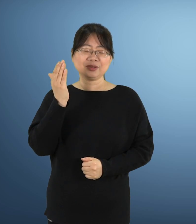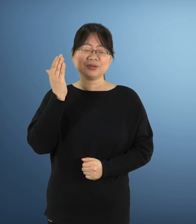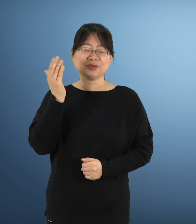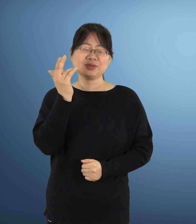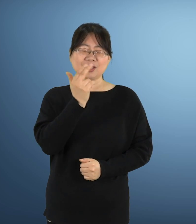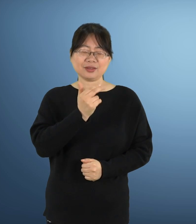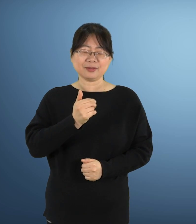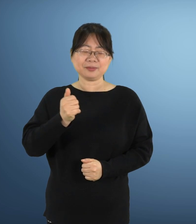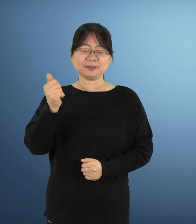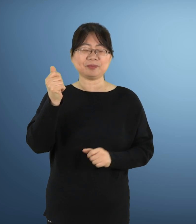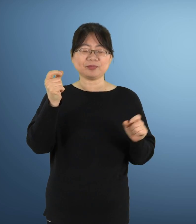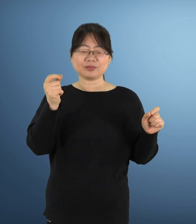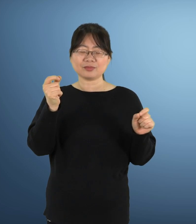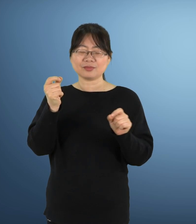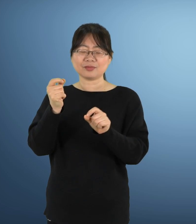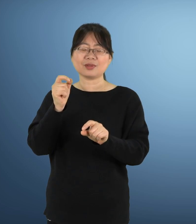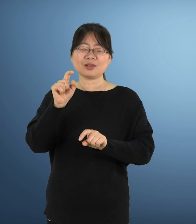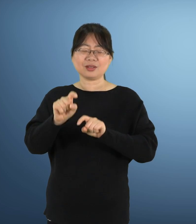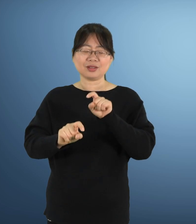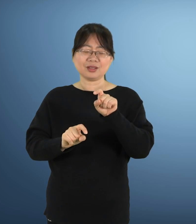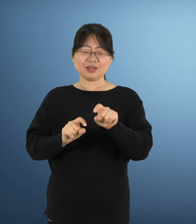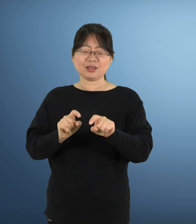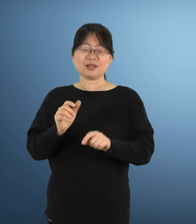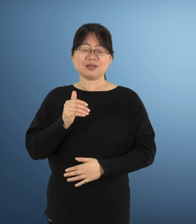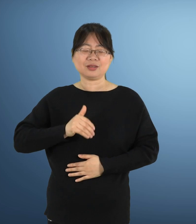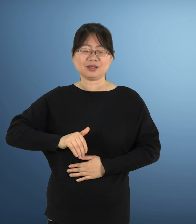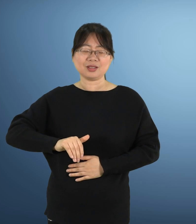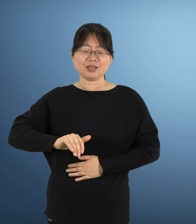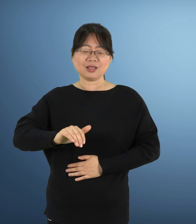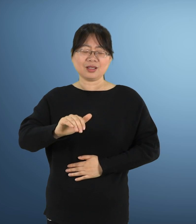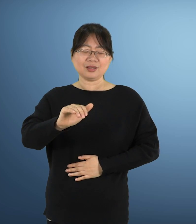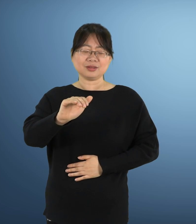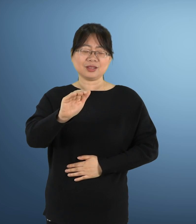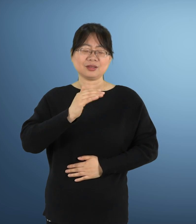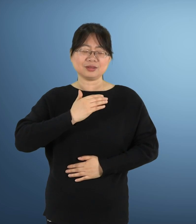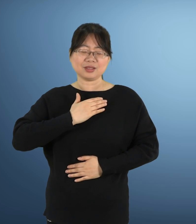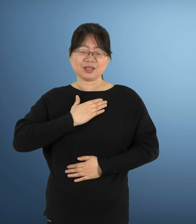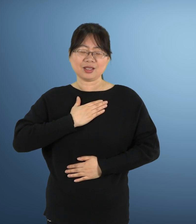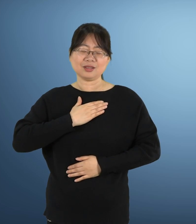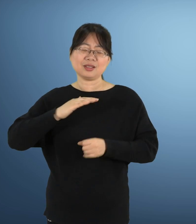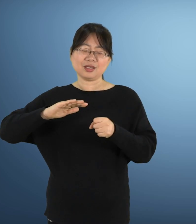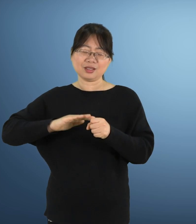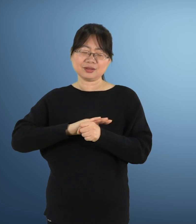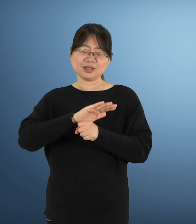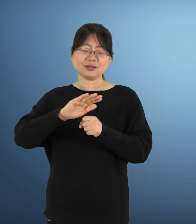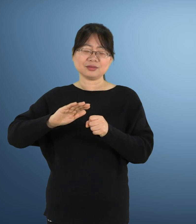대신 주 앞에 나가 내가